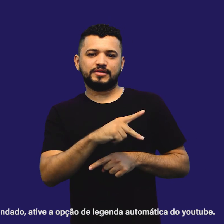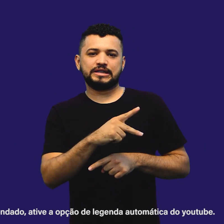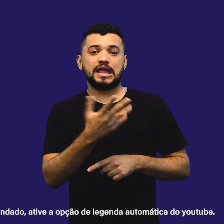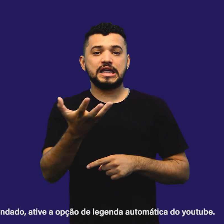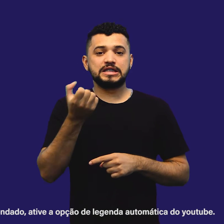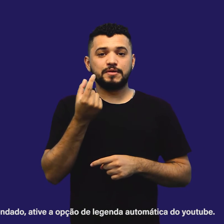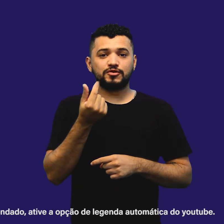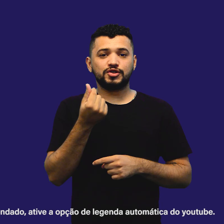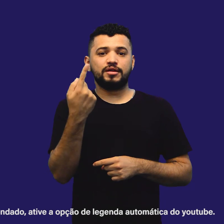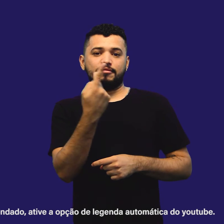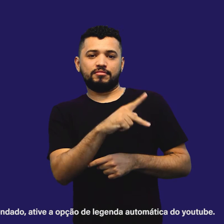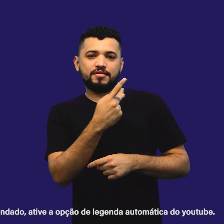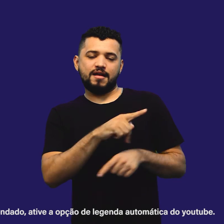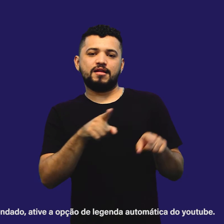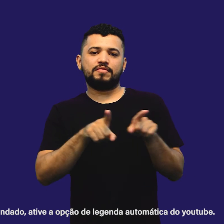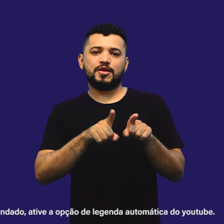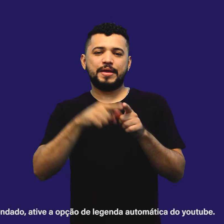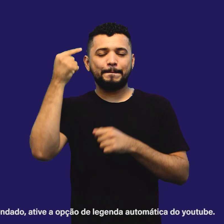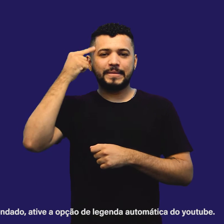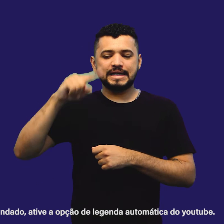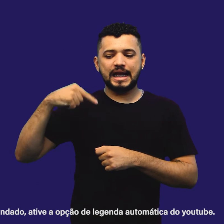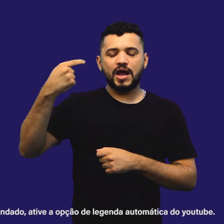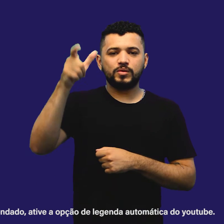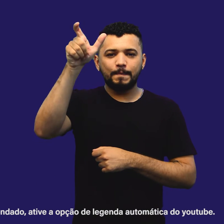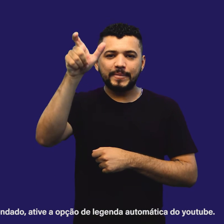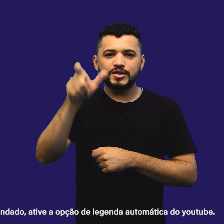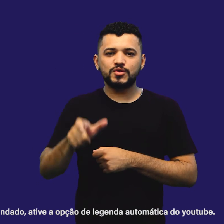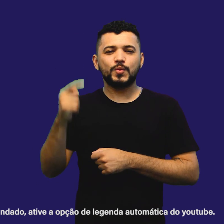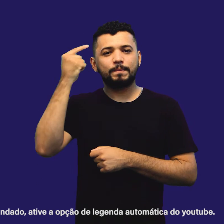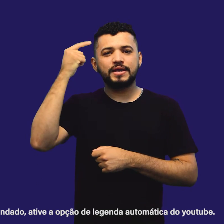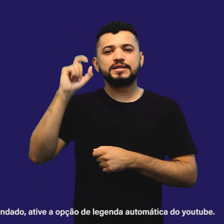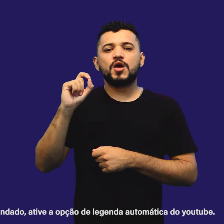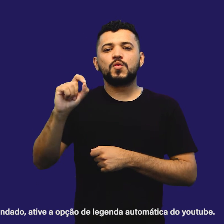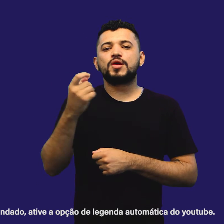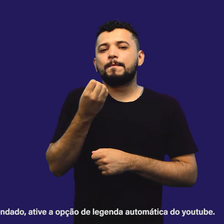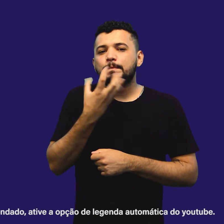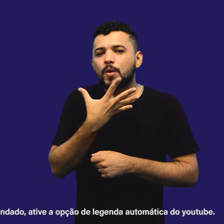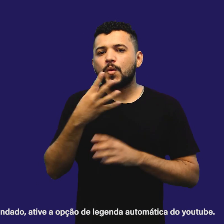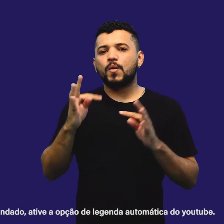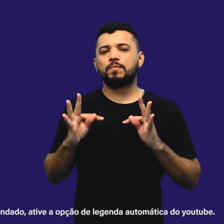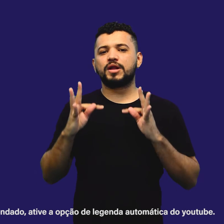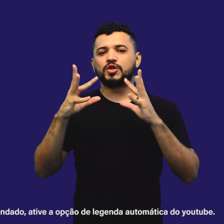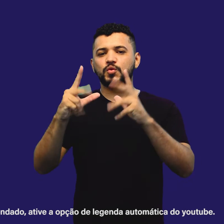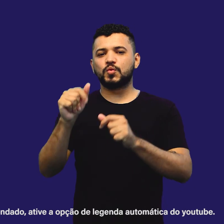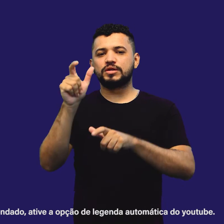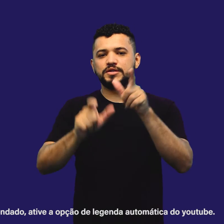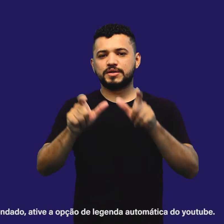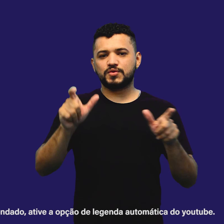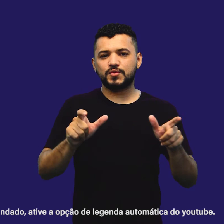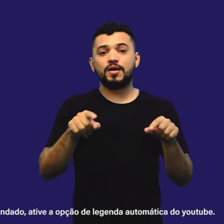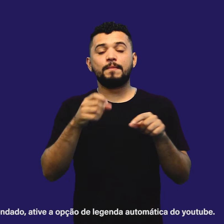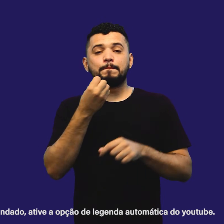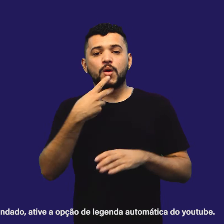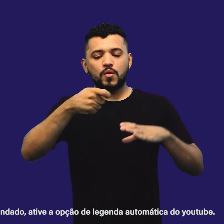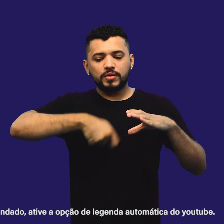pensar no outro, pensar no que pode ser bom para as outras pessoas e bom para a gastronomia mineira. Eu acho isso